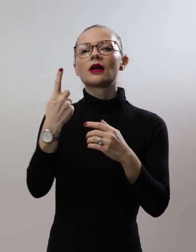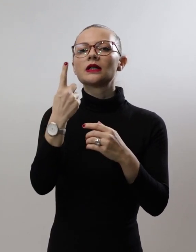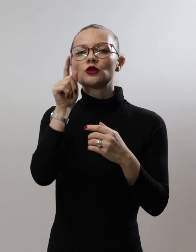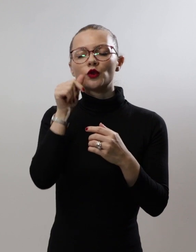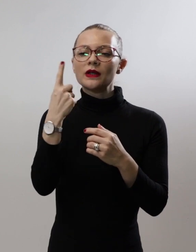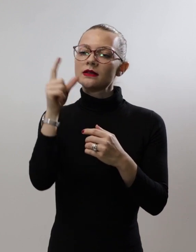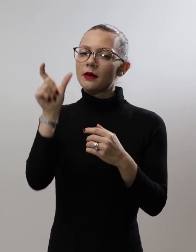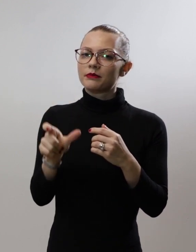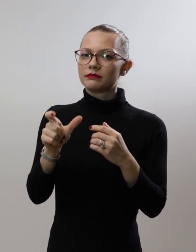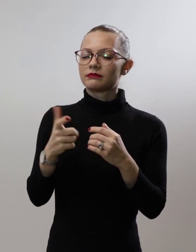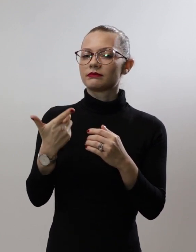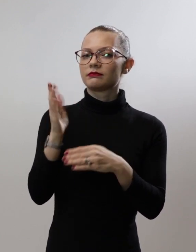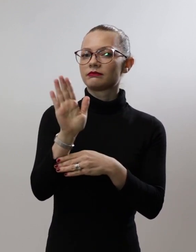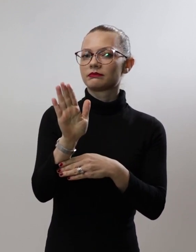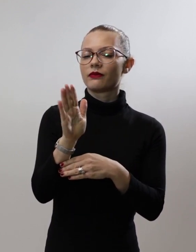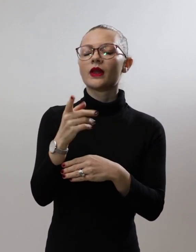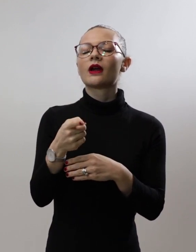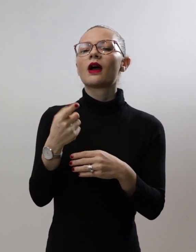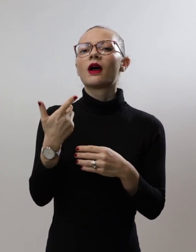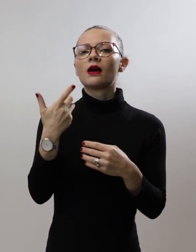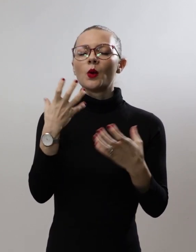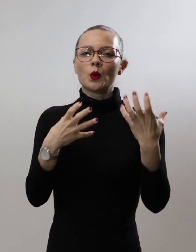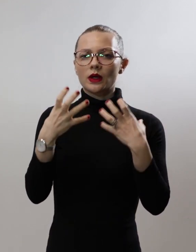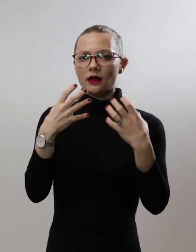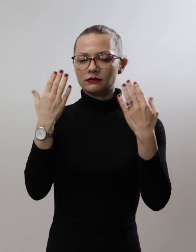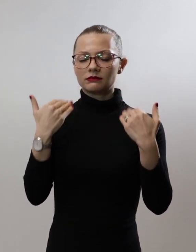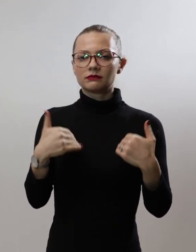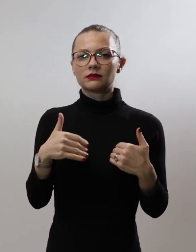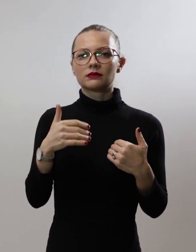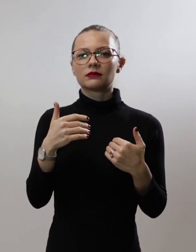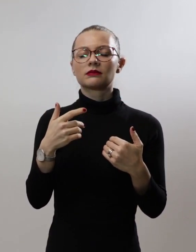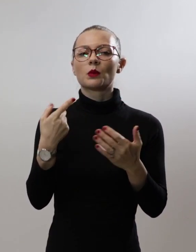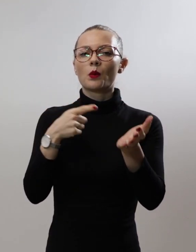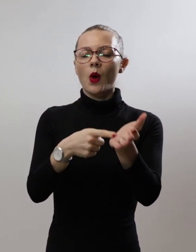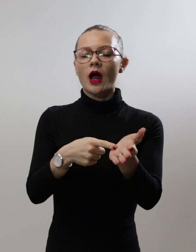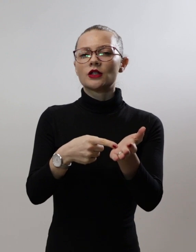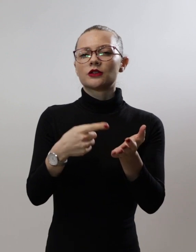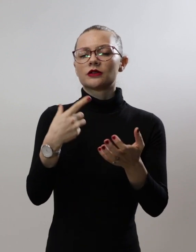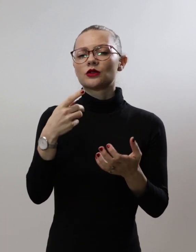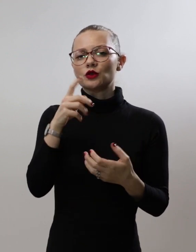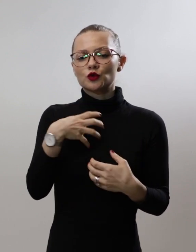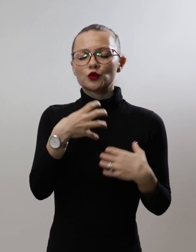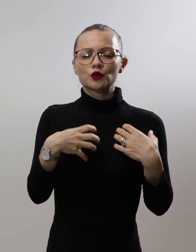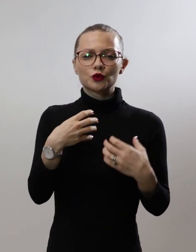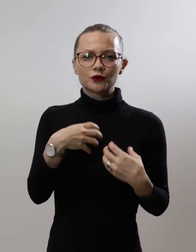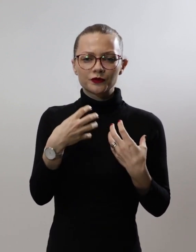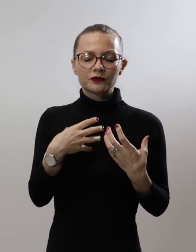Некои форми на накид се и чин на изразување на емоциите, на верувањата, а особено се